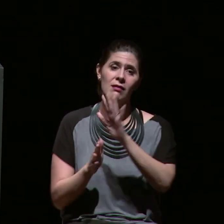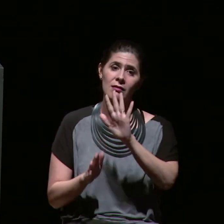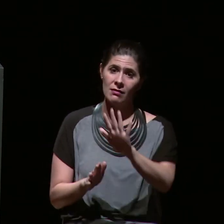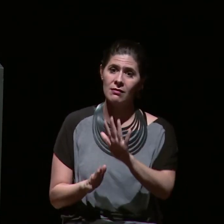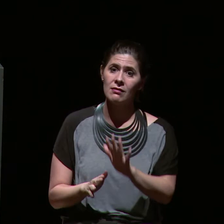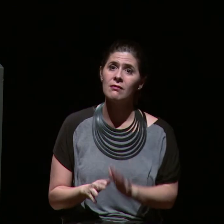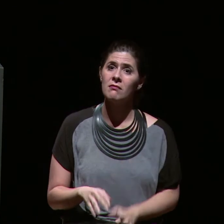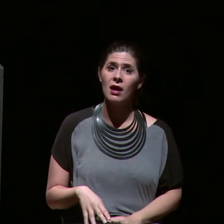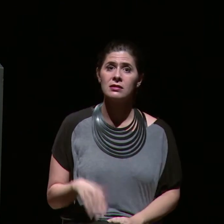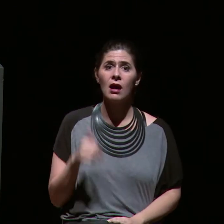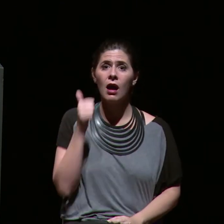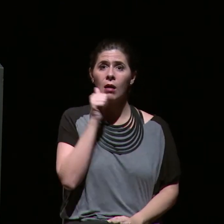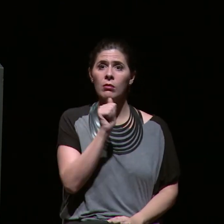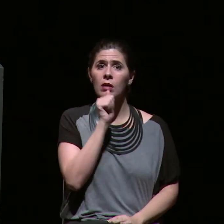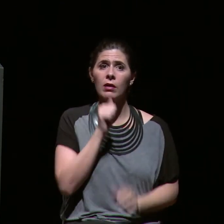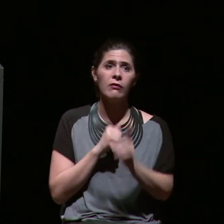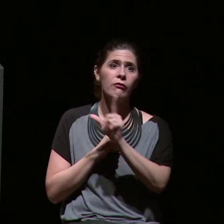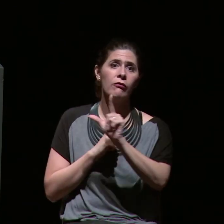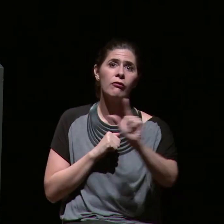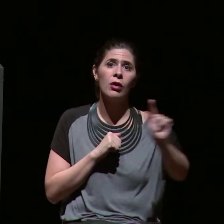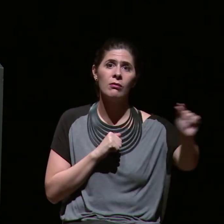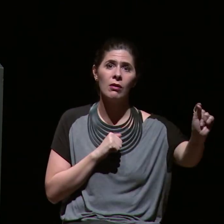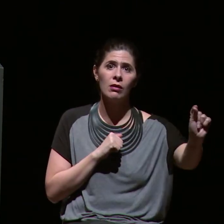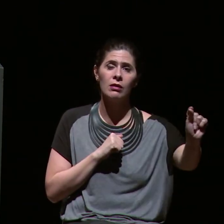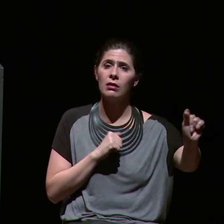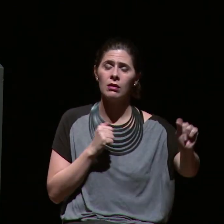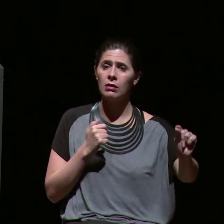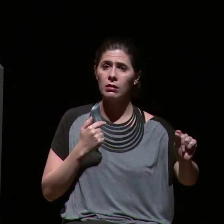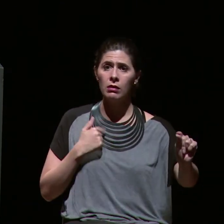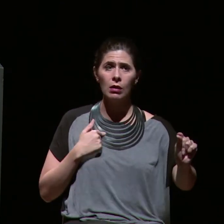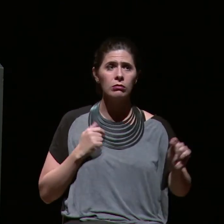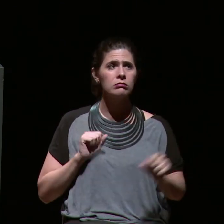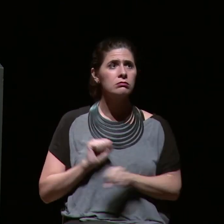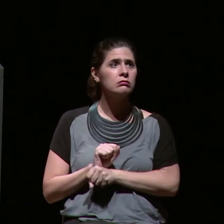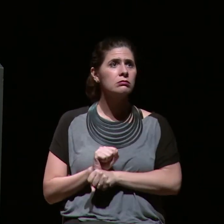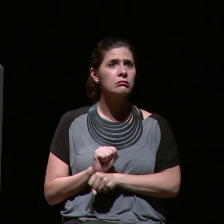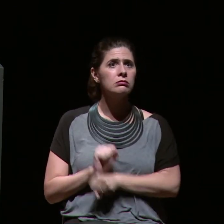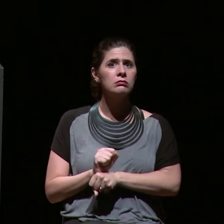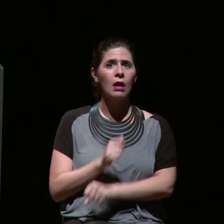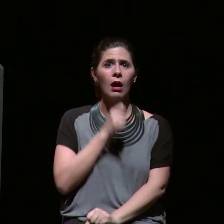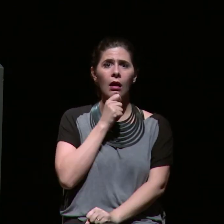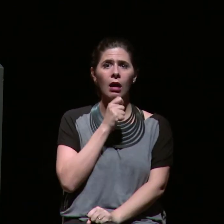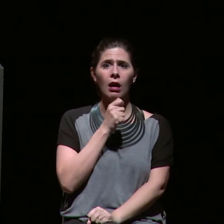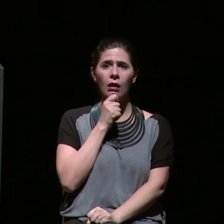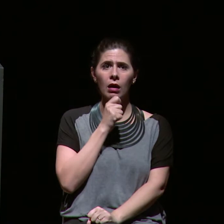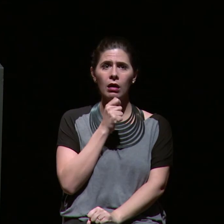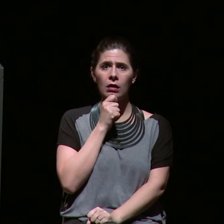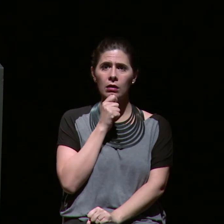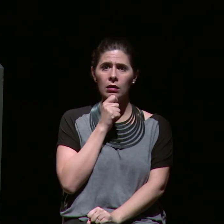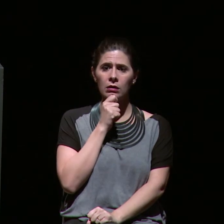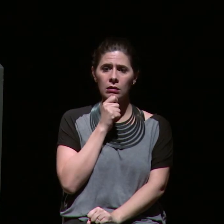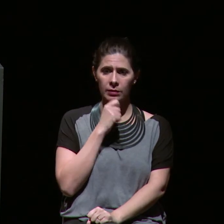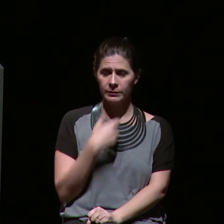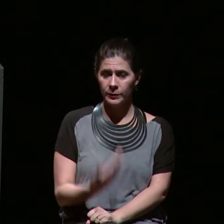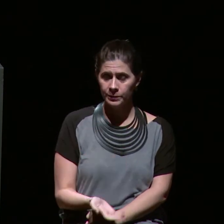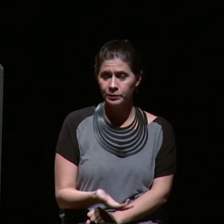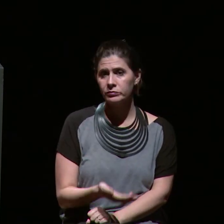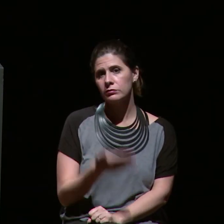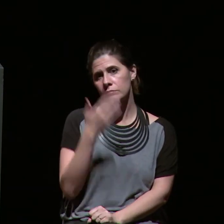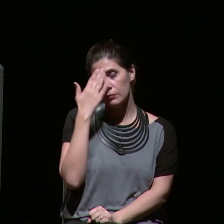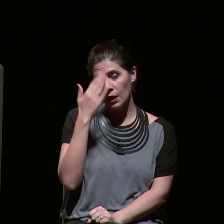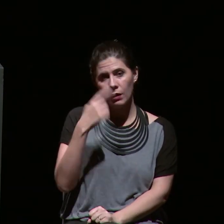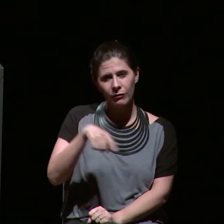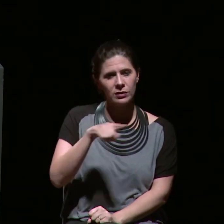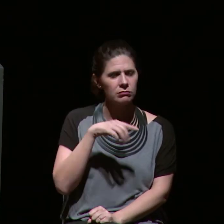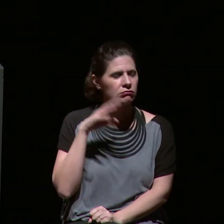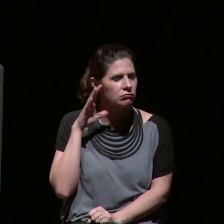fiquei a esperar lá sei quanto tempo e ainda não vi chegar. Bom, obrigado por ouvirem com paciência esses longos trechos. Eu fiz